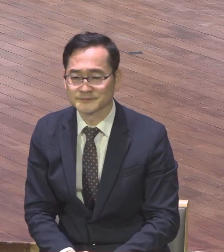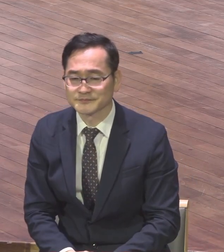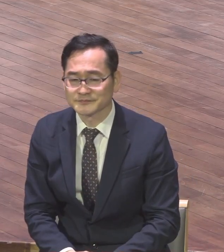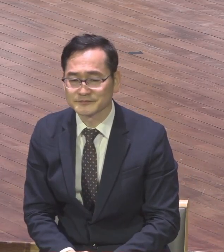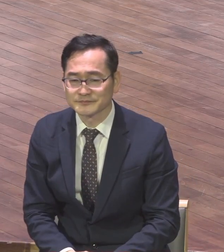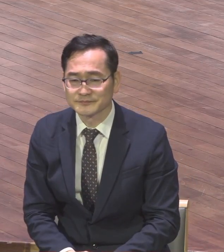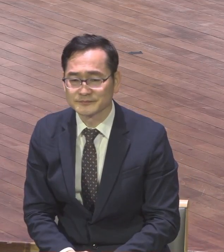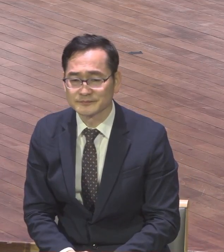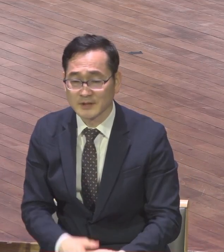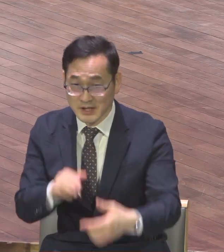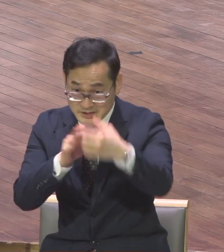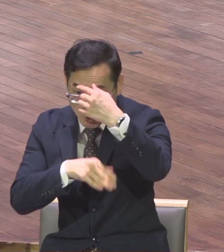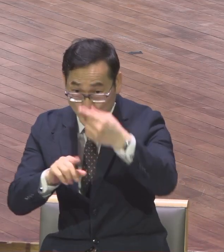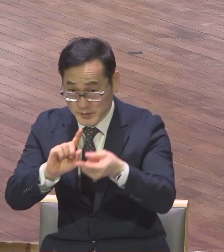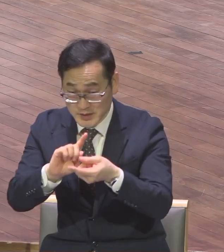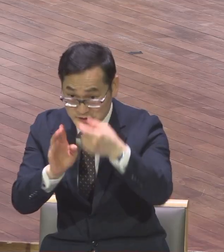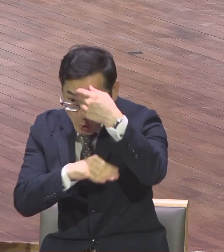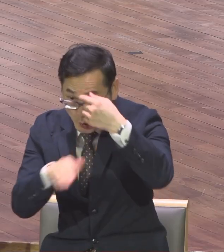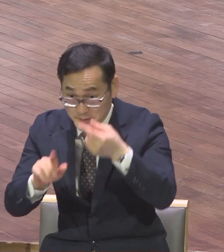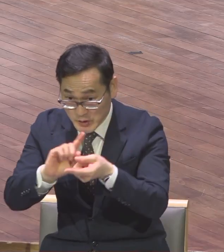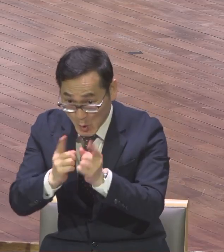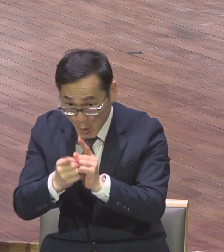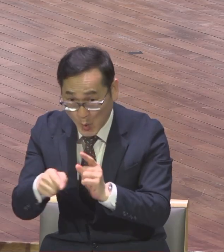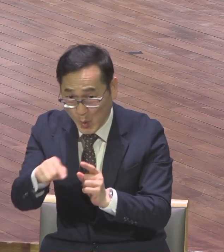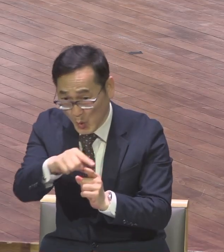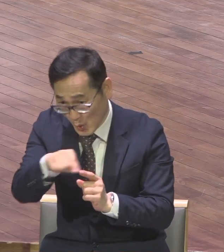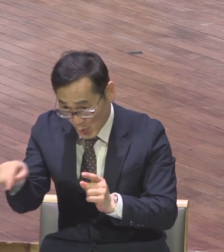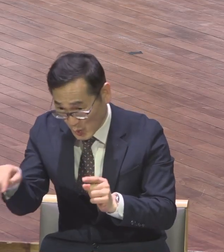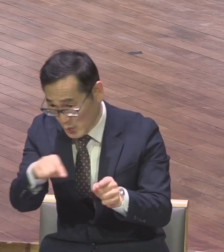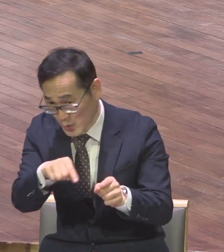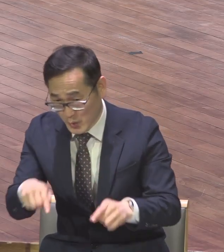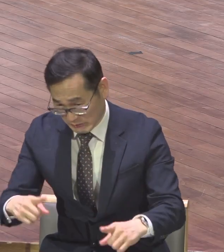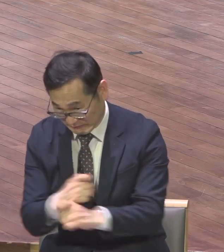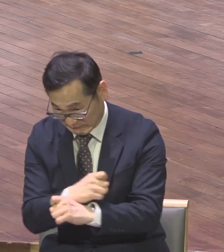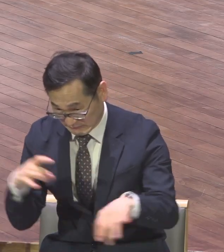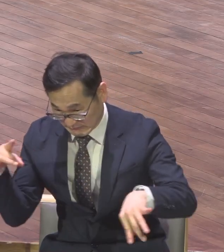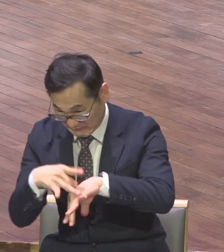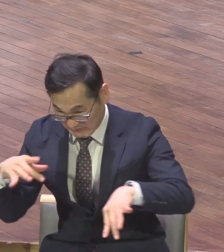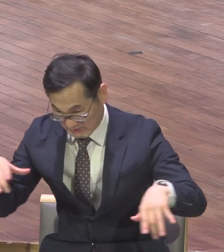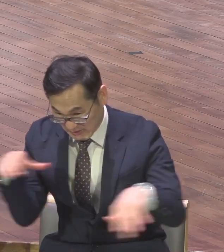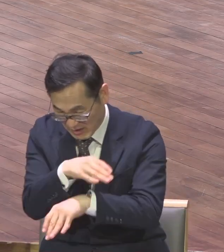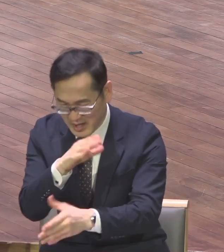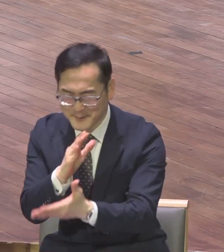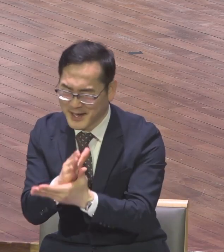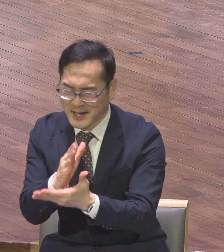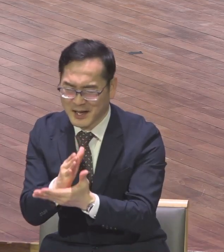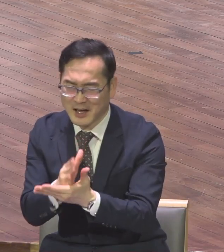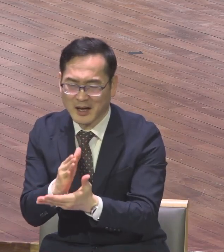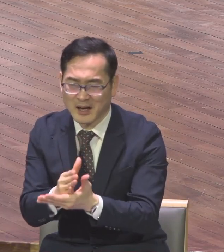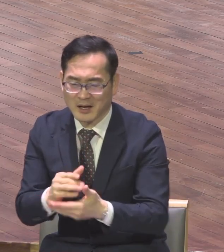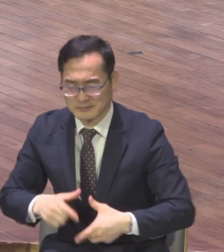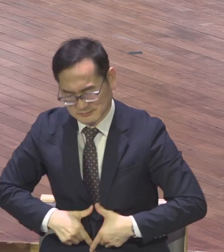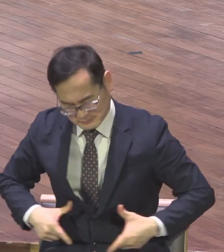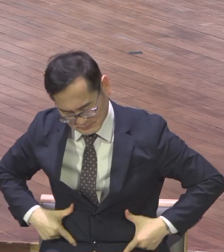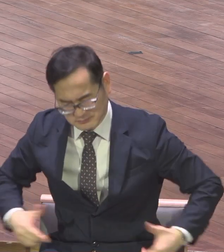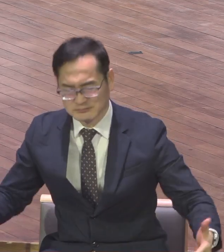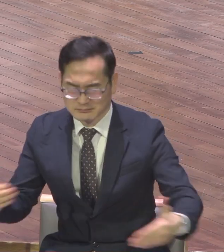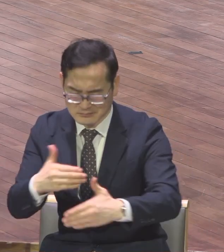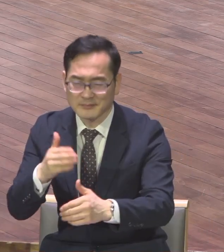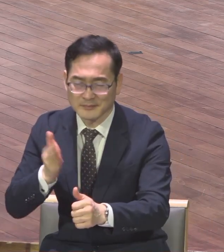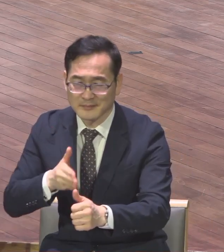성도들 간에는 어떤 자세로 신앙생활을 해야 되는지 이 대상에 따라서 구체적으로 밝히고 있는데, 첫째